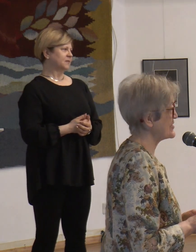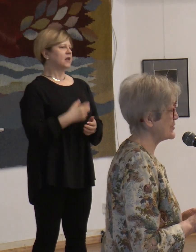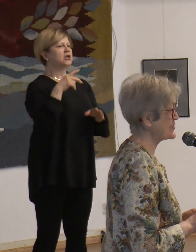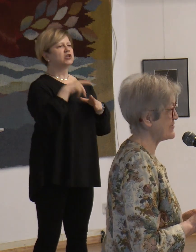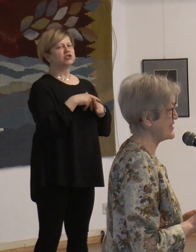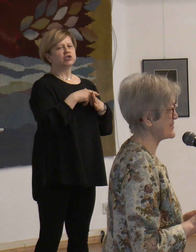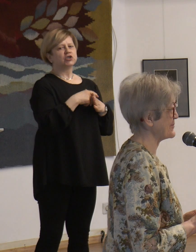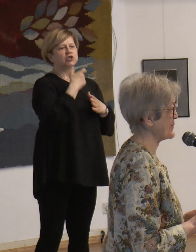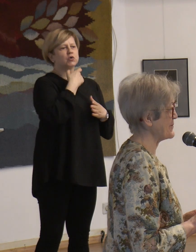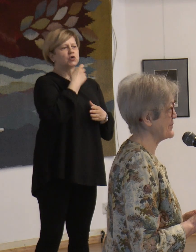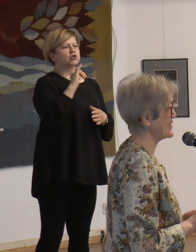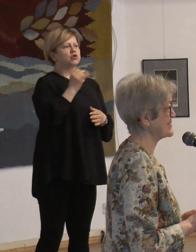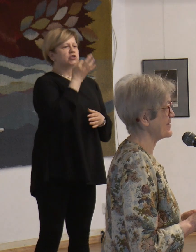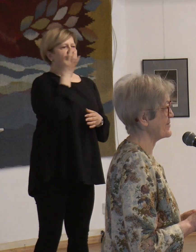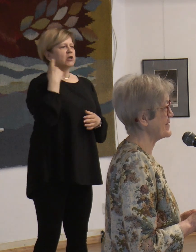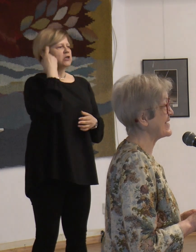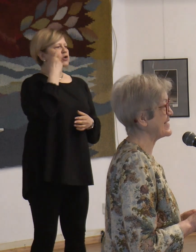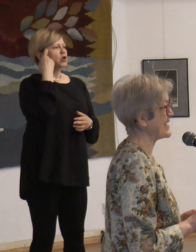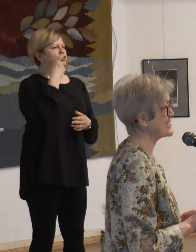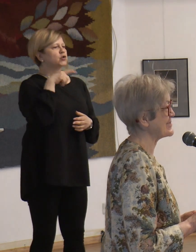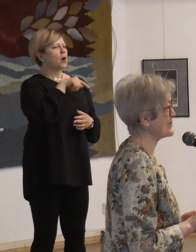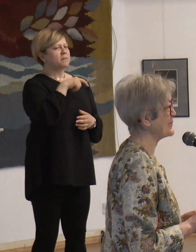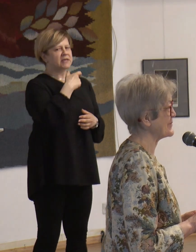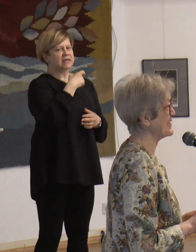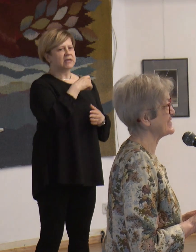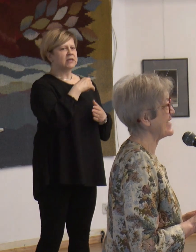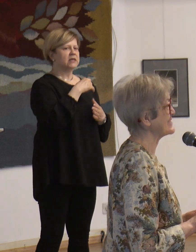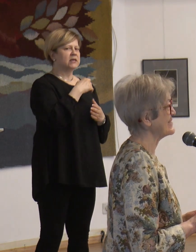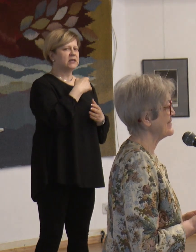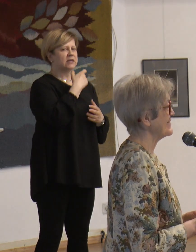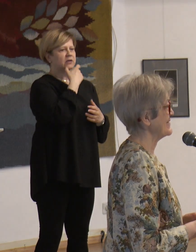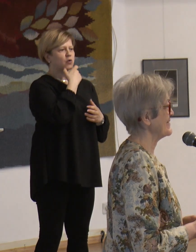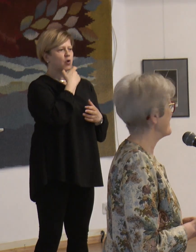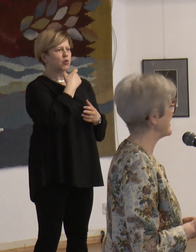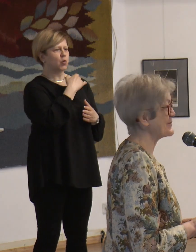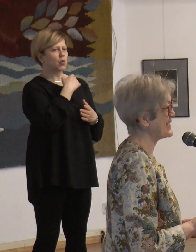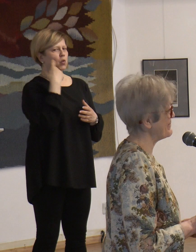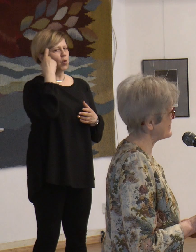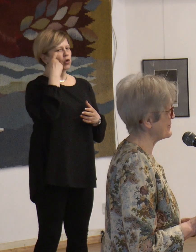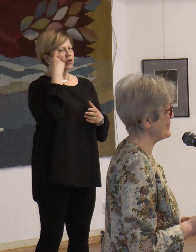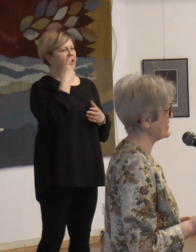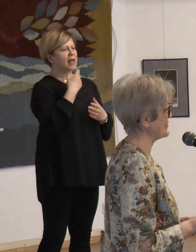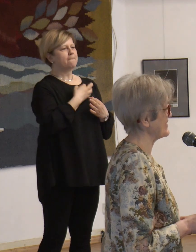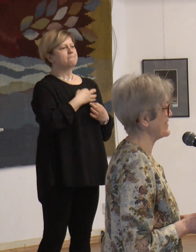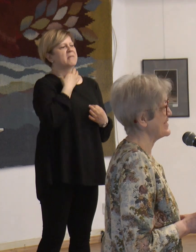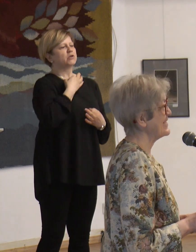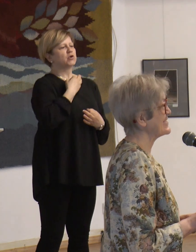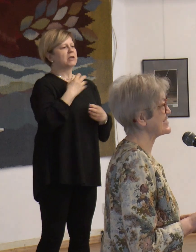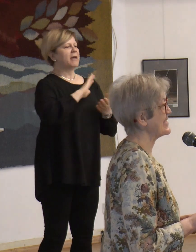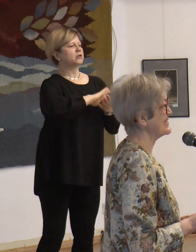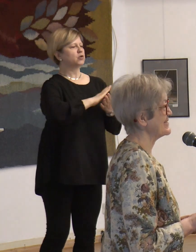Csikós Józsefné azt gondolom, hogy itt a mi generáció gondolatát méltóképpen